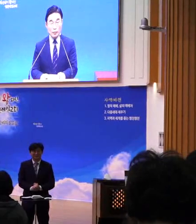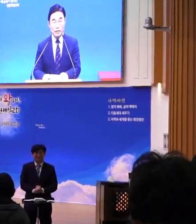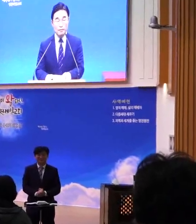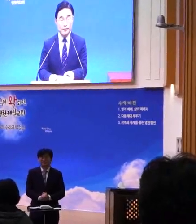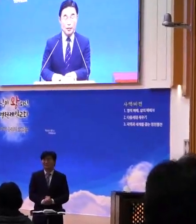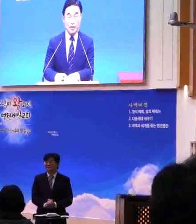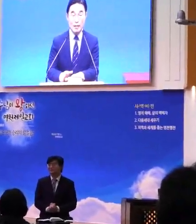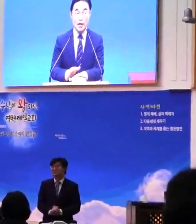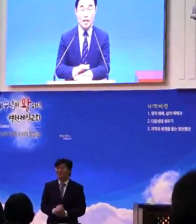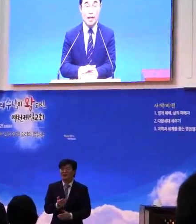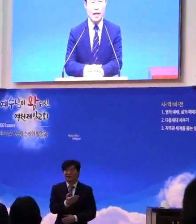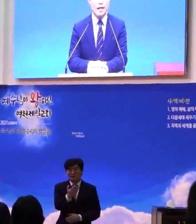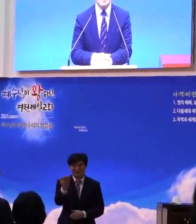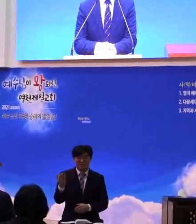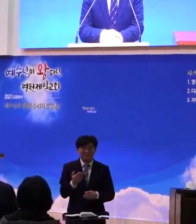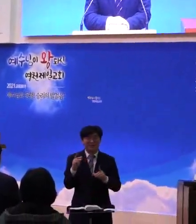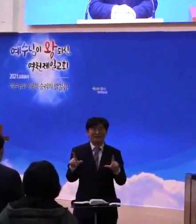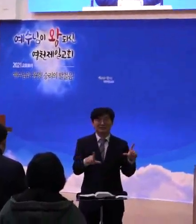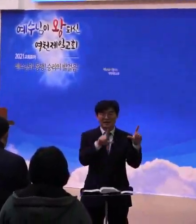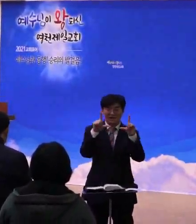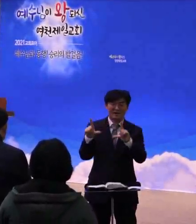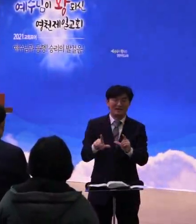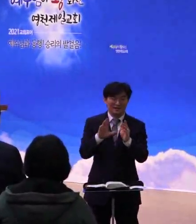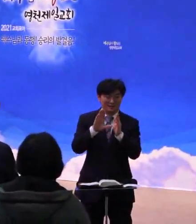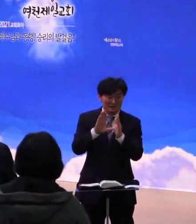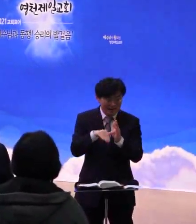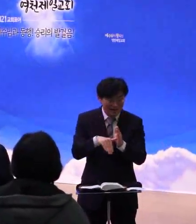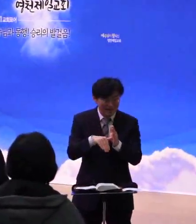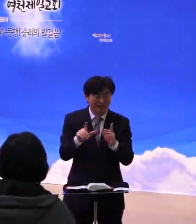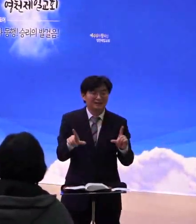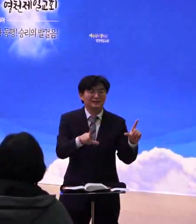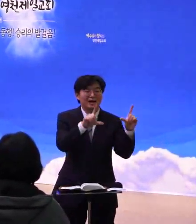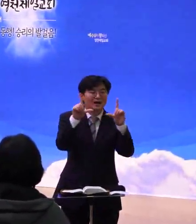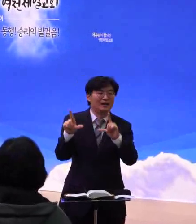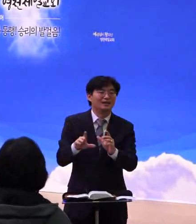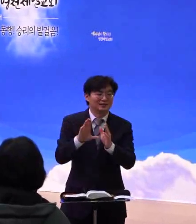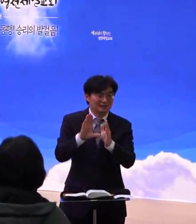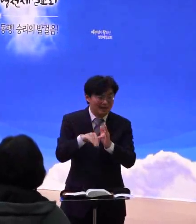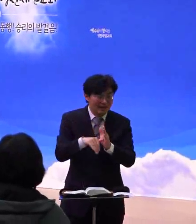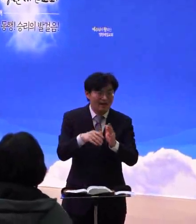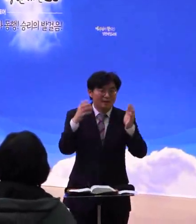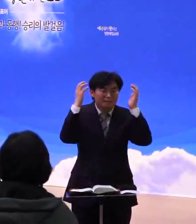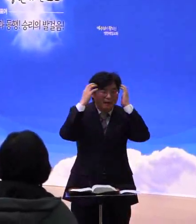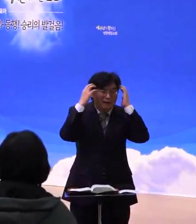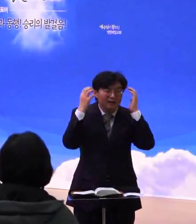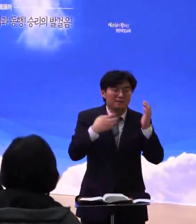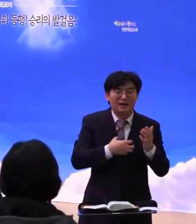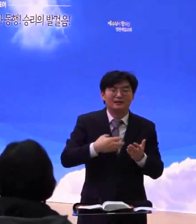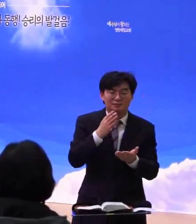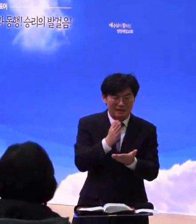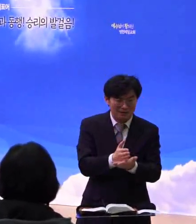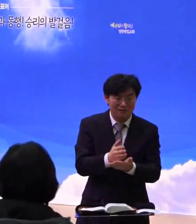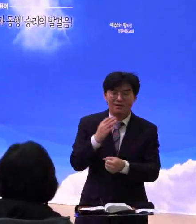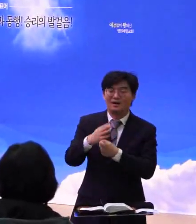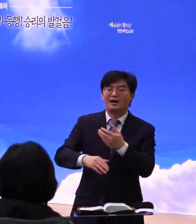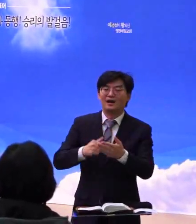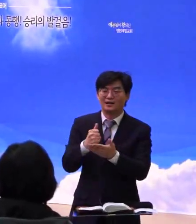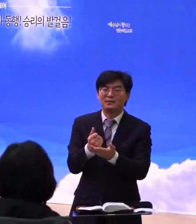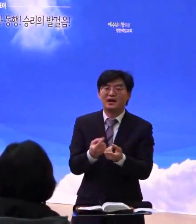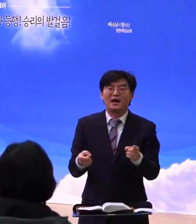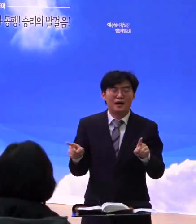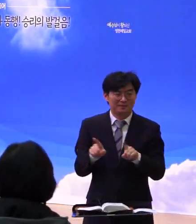사랑하는 여러분, 여러분의 삶의 현장에 나아가셔서 이제는 하나님이 정말 나와 함께 하신다는 믿음으로 살아가시기를 바랍니다.